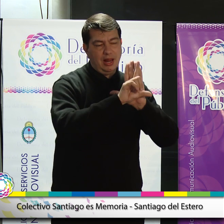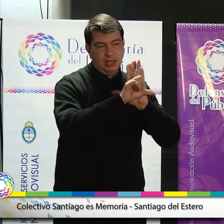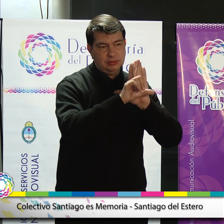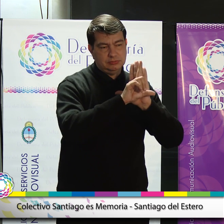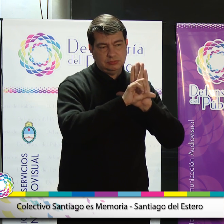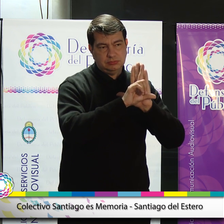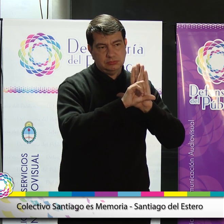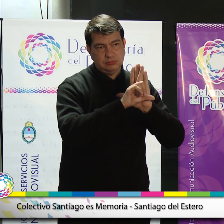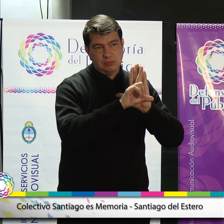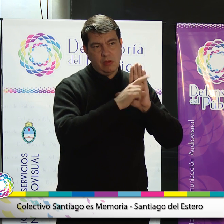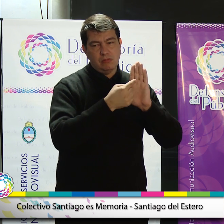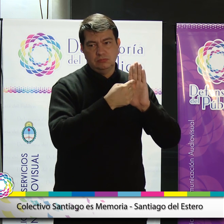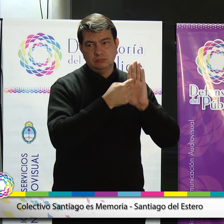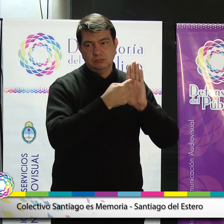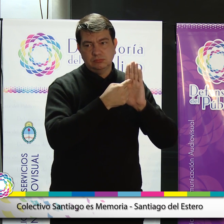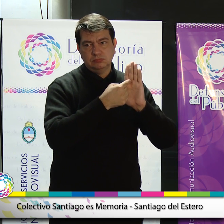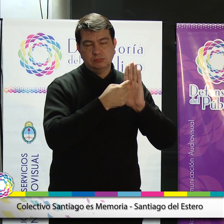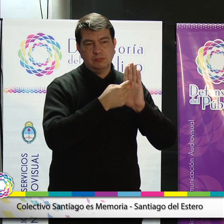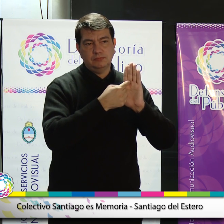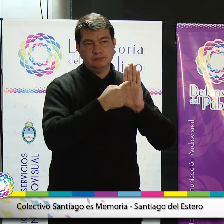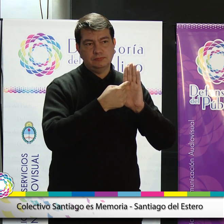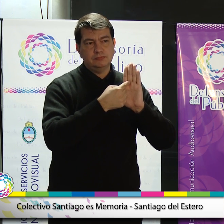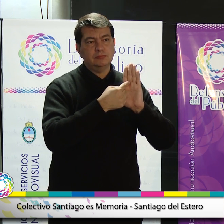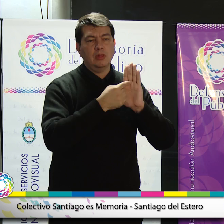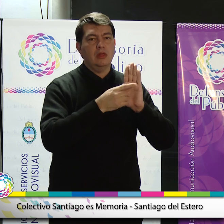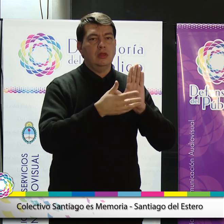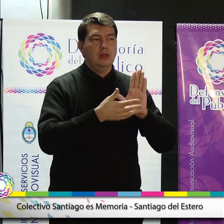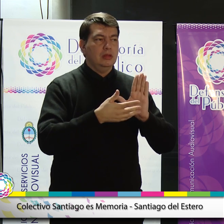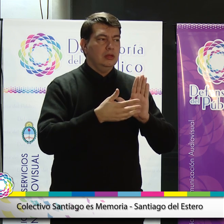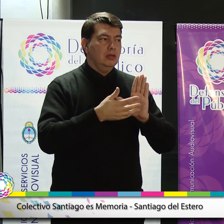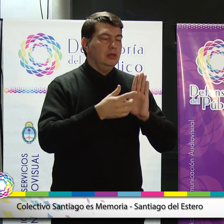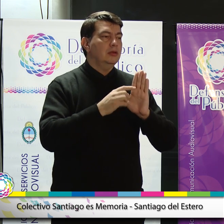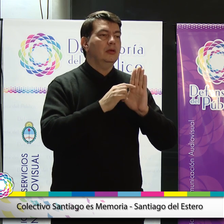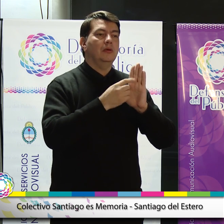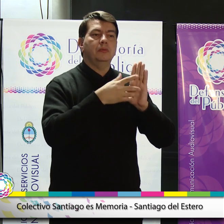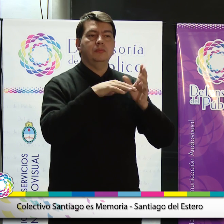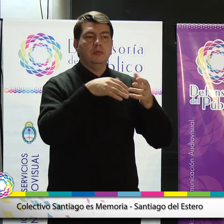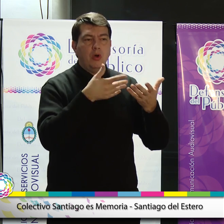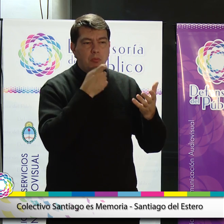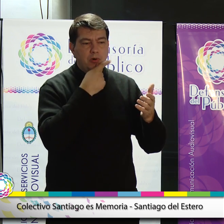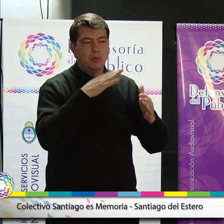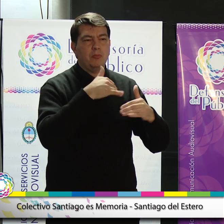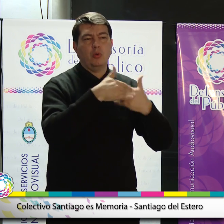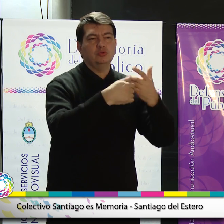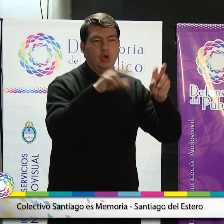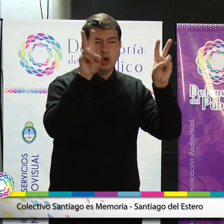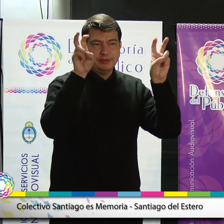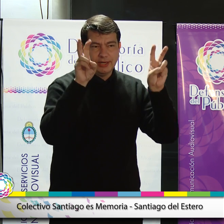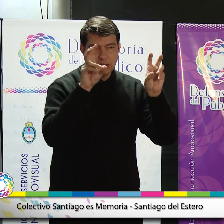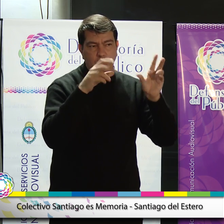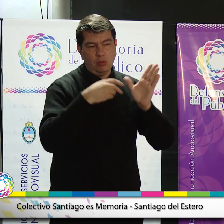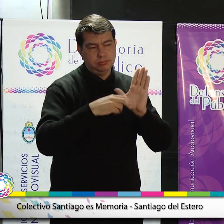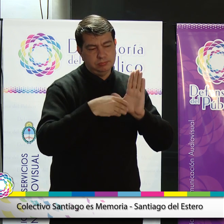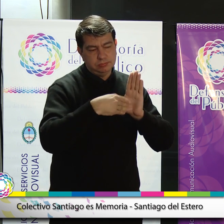este podrá tener muchas perspectivas para la producción audiovisual para